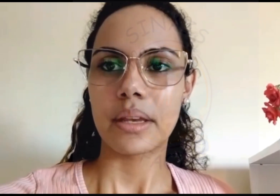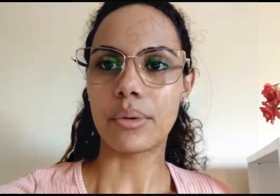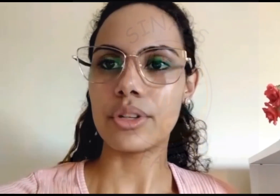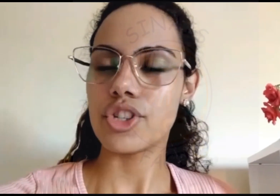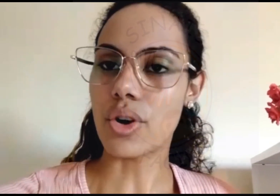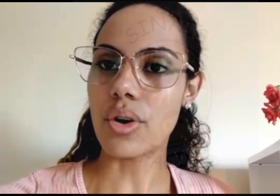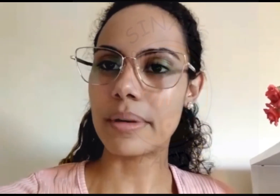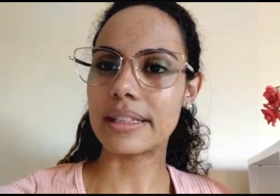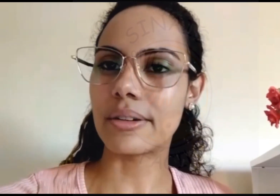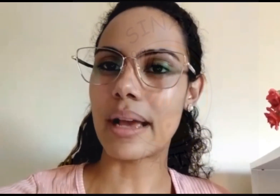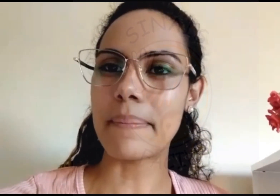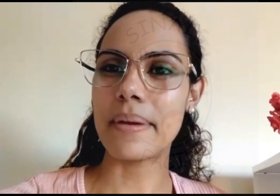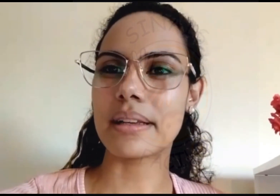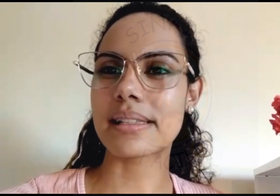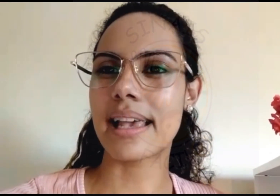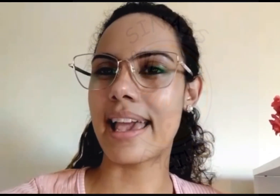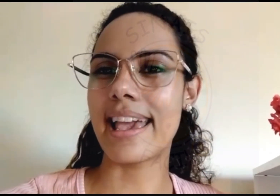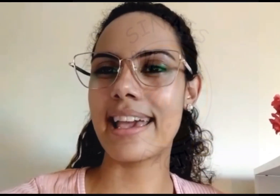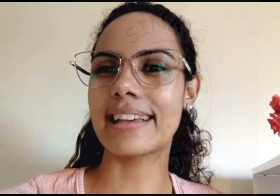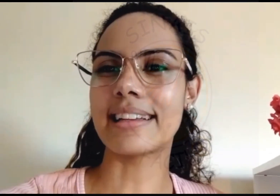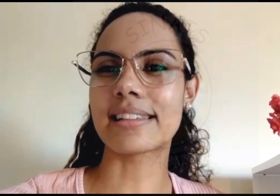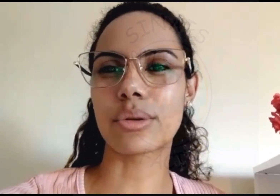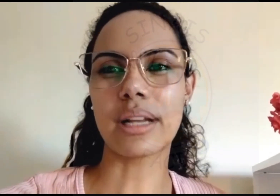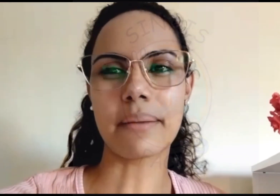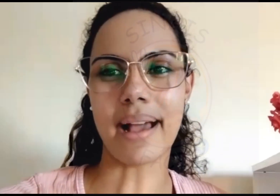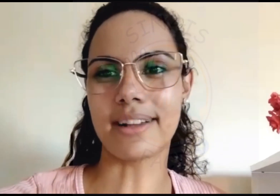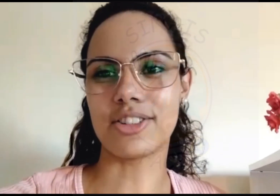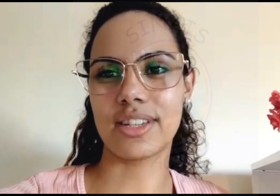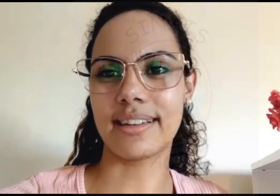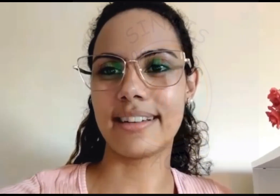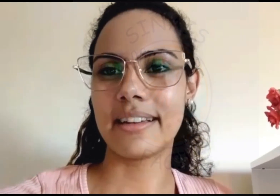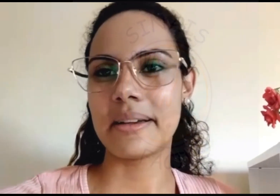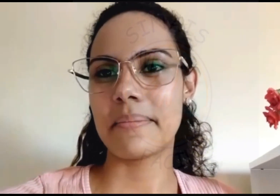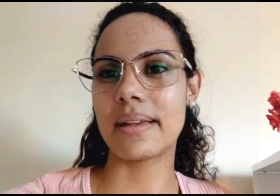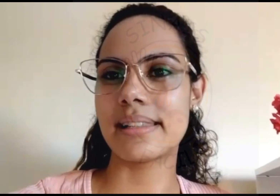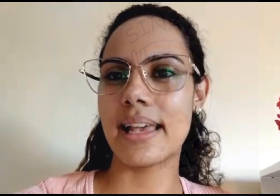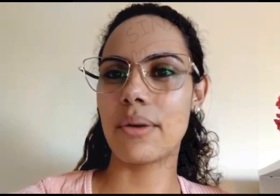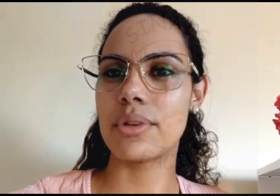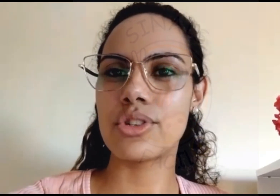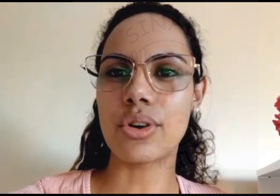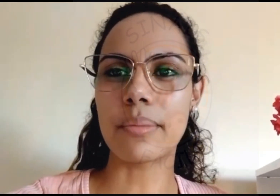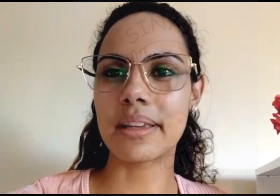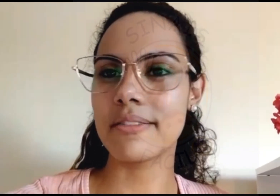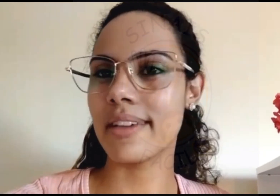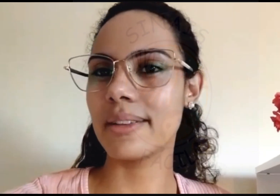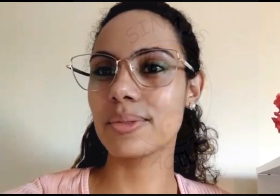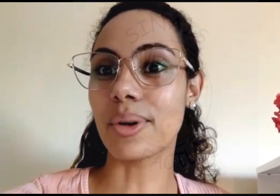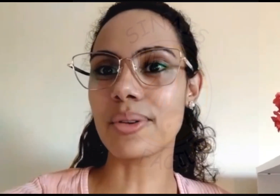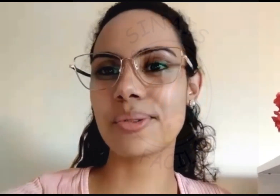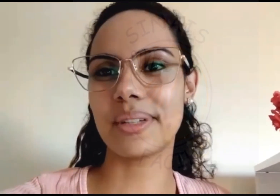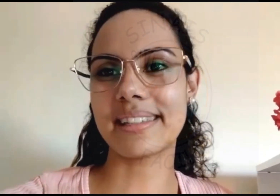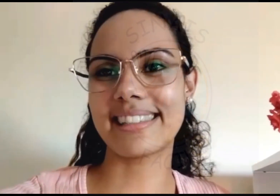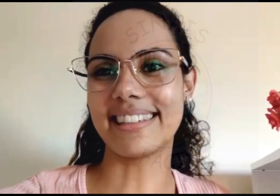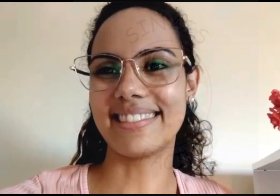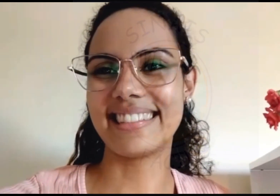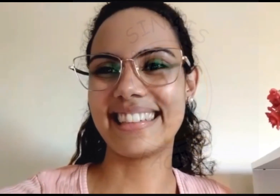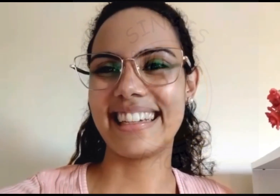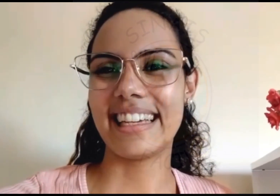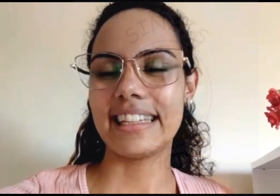o idioma não é apenas regras ou gramática, mas é um idioma que vem do nosso coração. Então eu